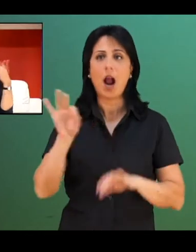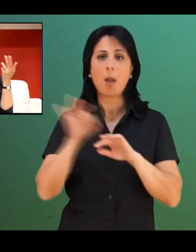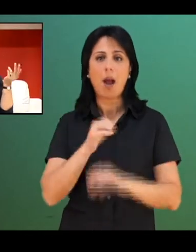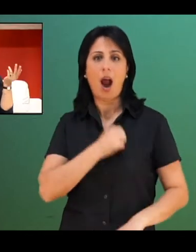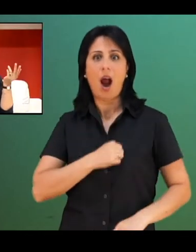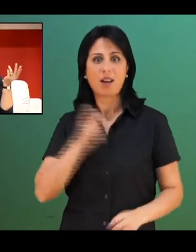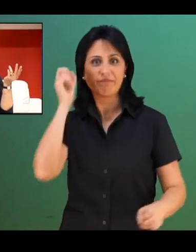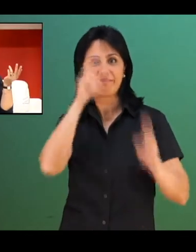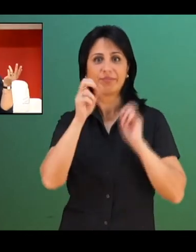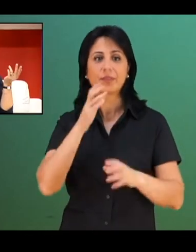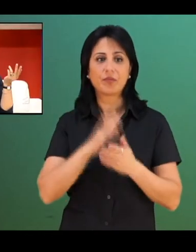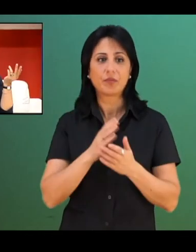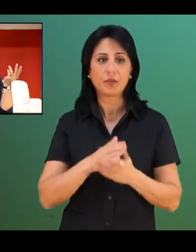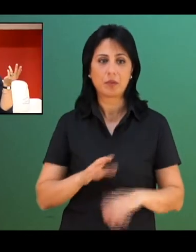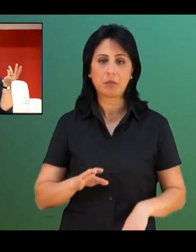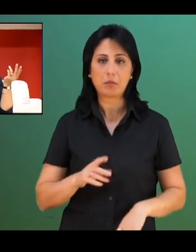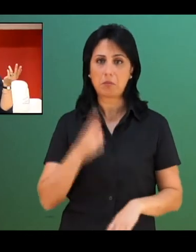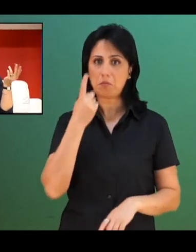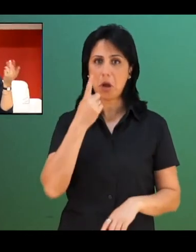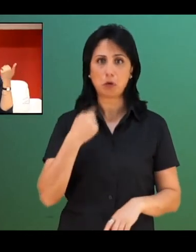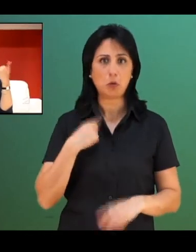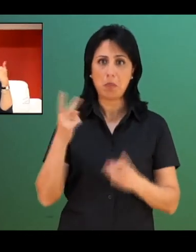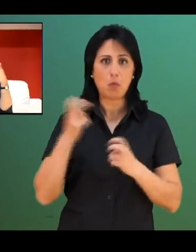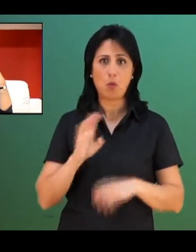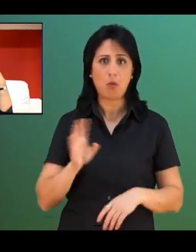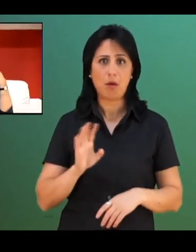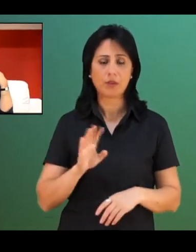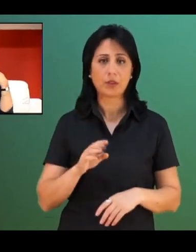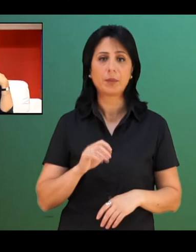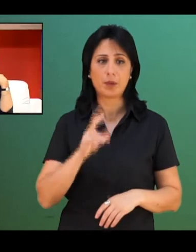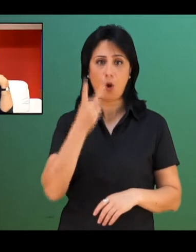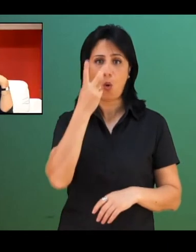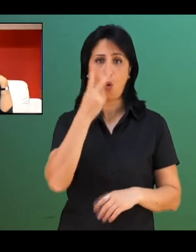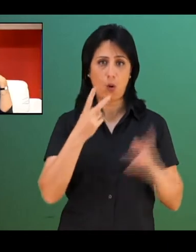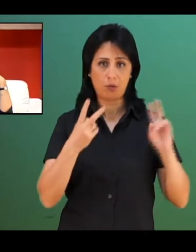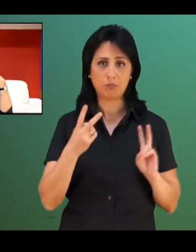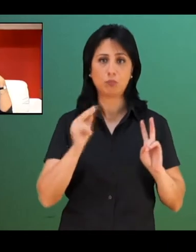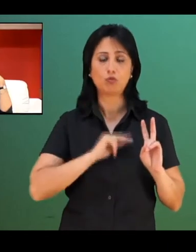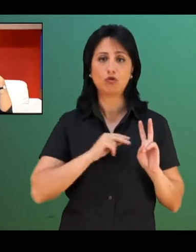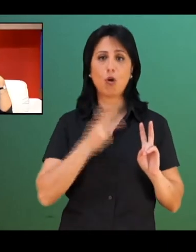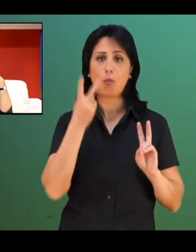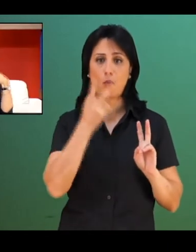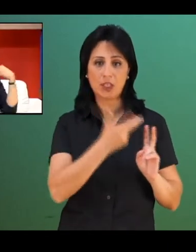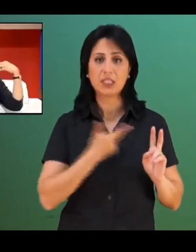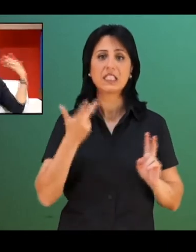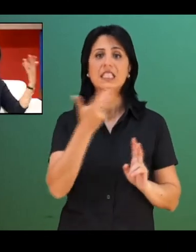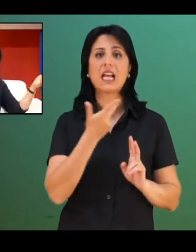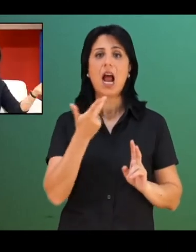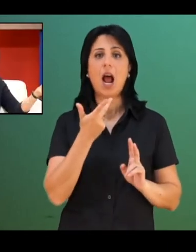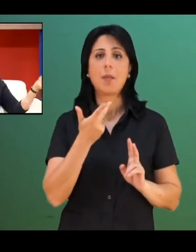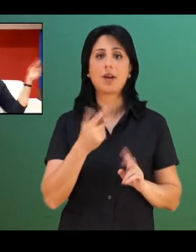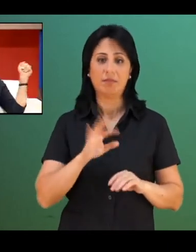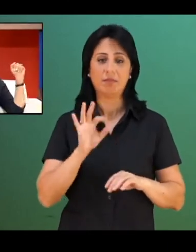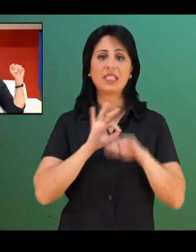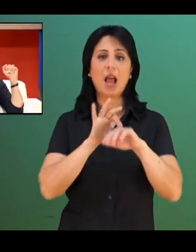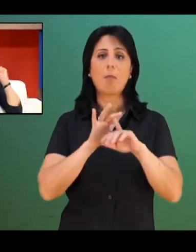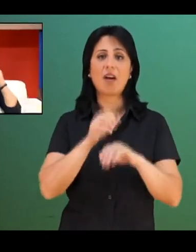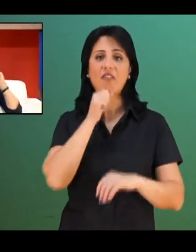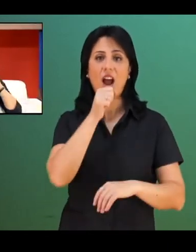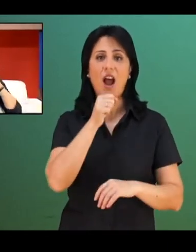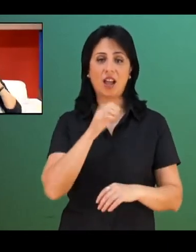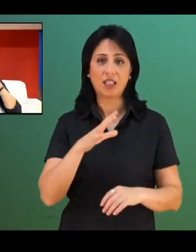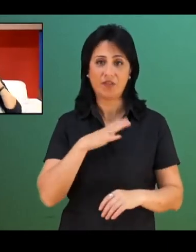მე კიდე ორი წამყვანი იყო იქ ჯერ ესეთი. მე ჩვენ ვიყავით მხოლოდ წამყვანები ვანო და მესამე ცეთი მე კი არ მომყავდა. პროდიუსერი იყო და ასე